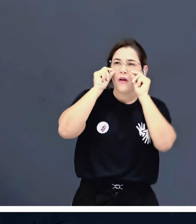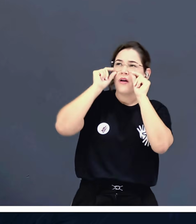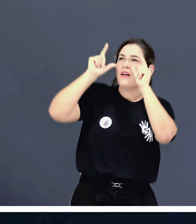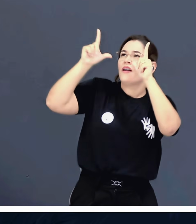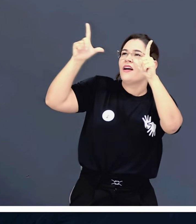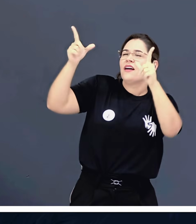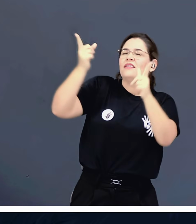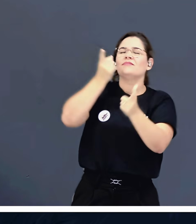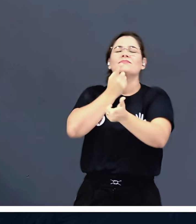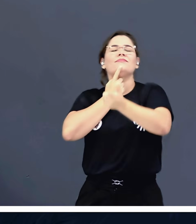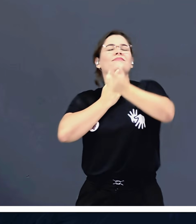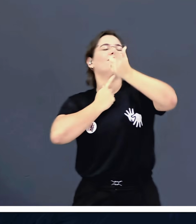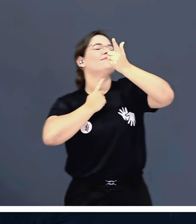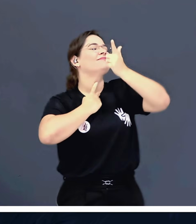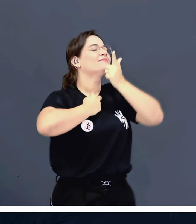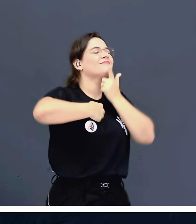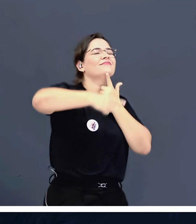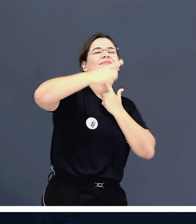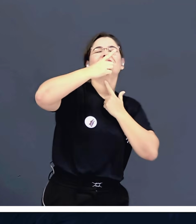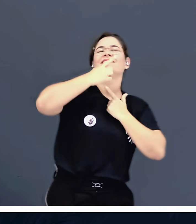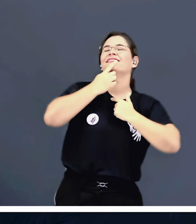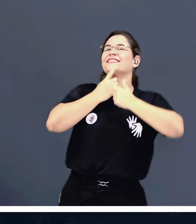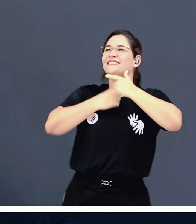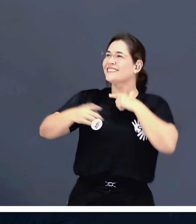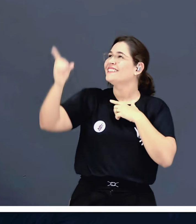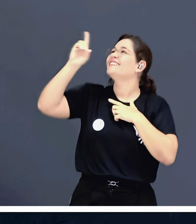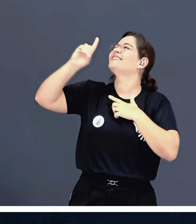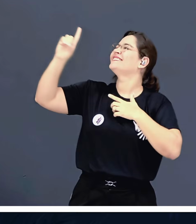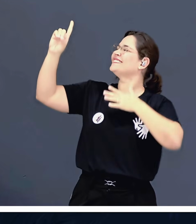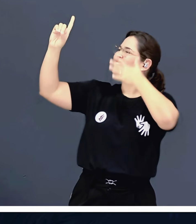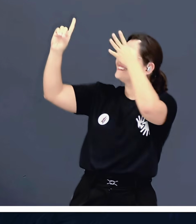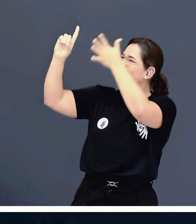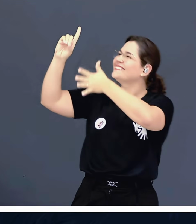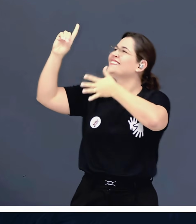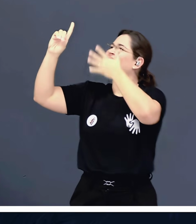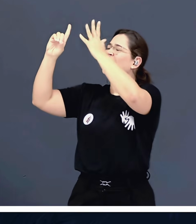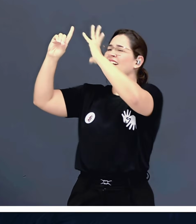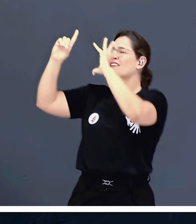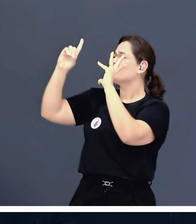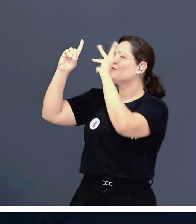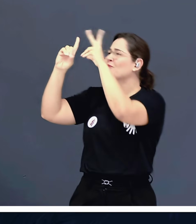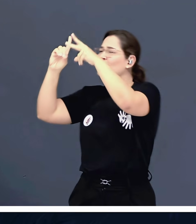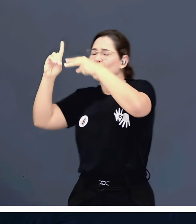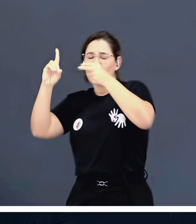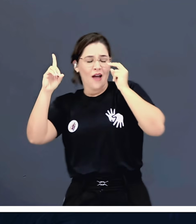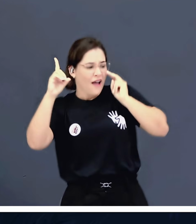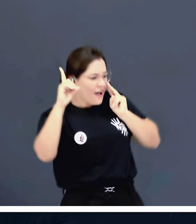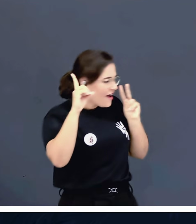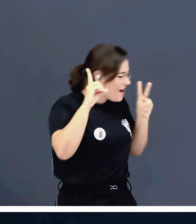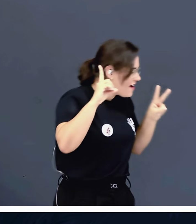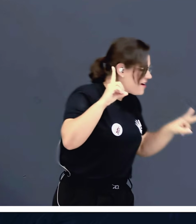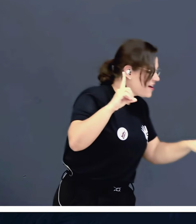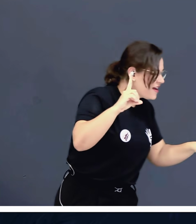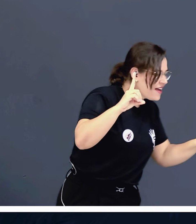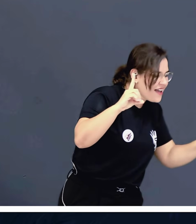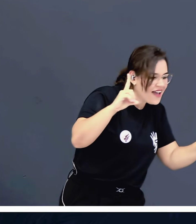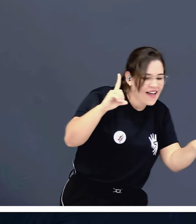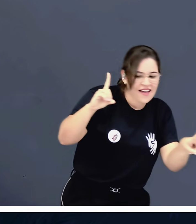Hoje acordei com a intenção de te falar tudo que